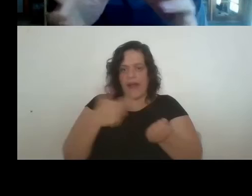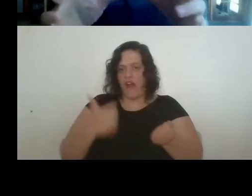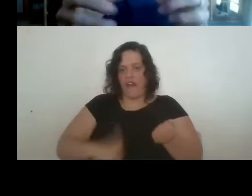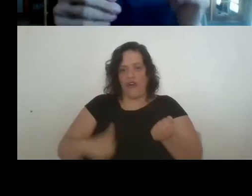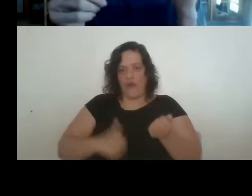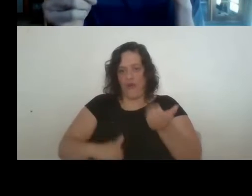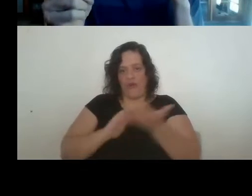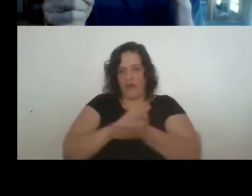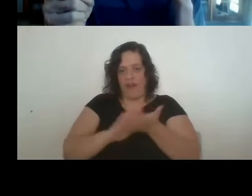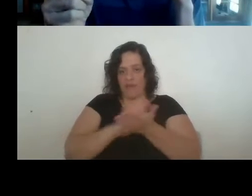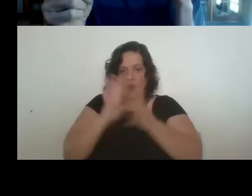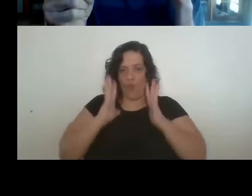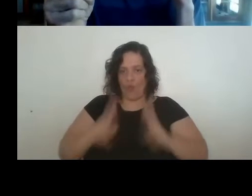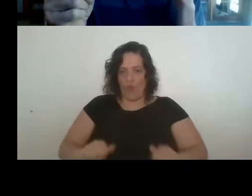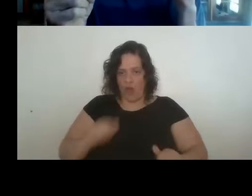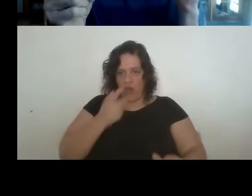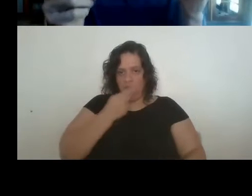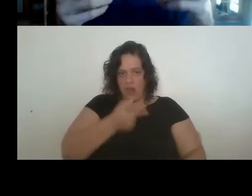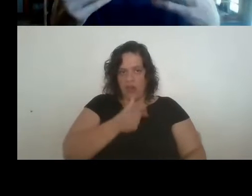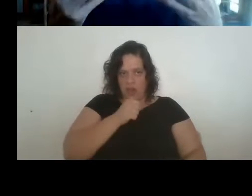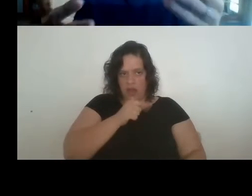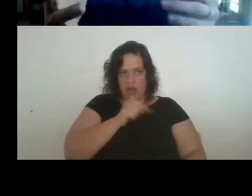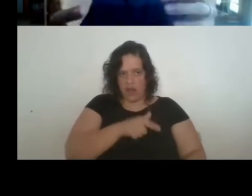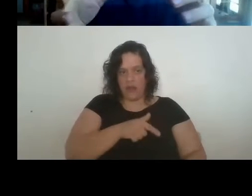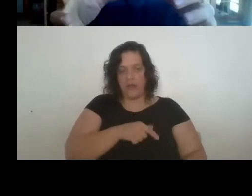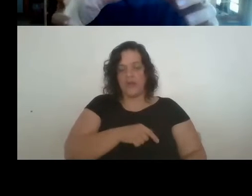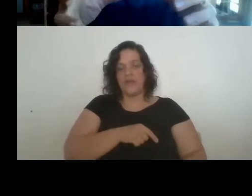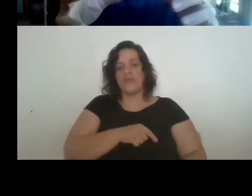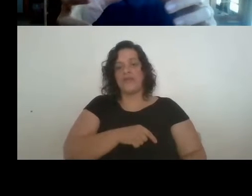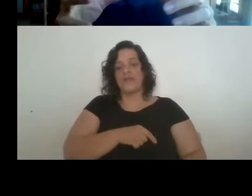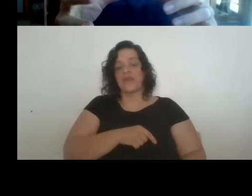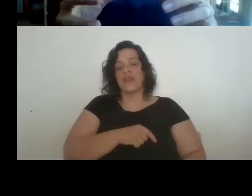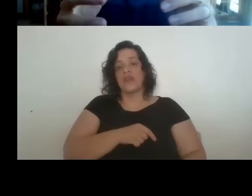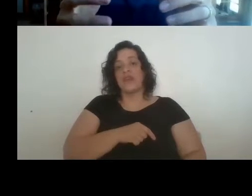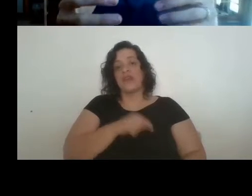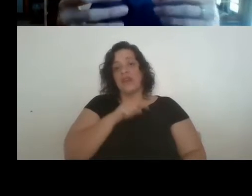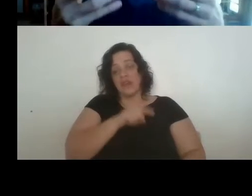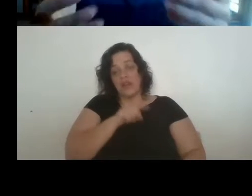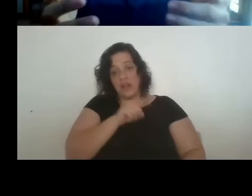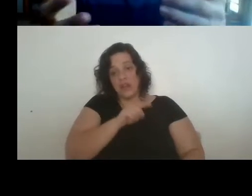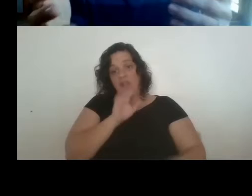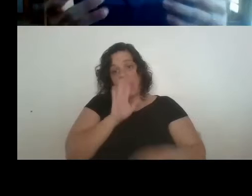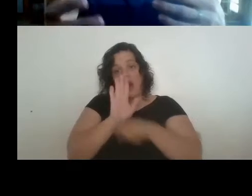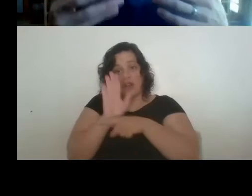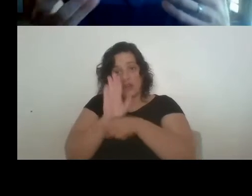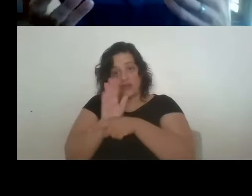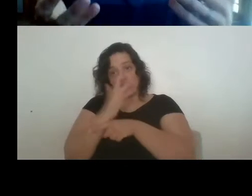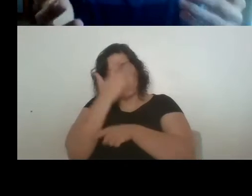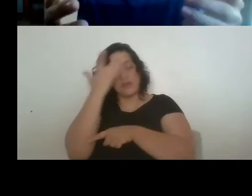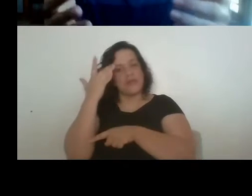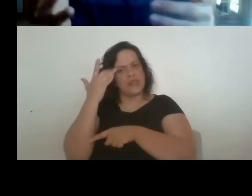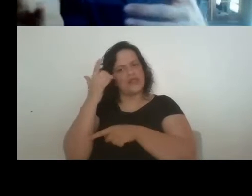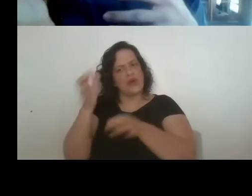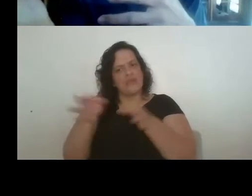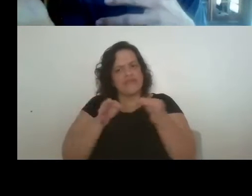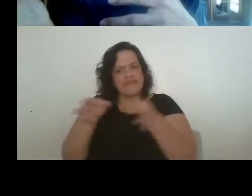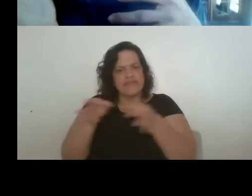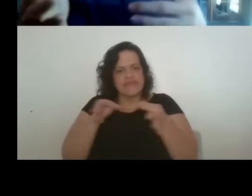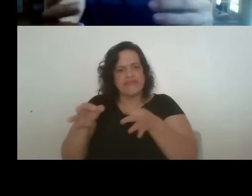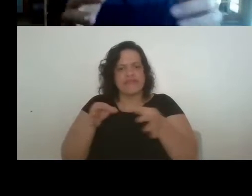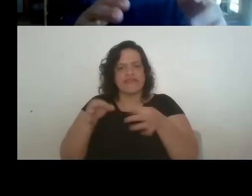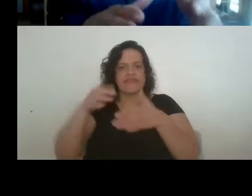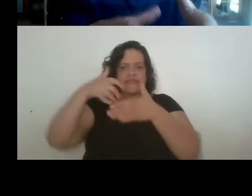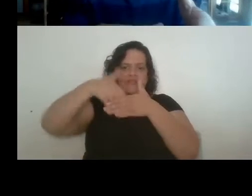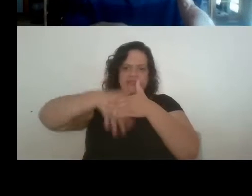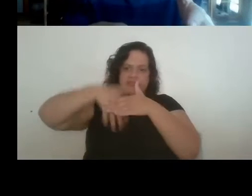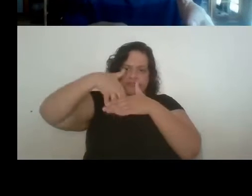Então, ele ajuda as pessoas a projetar sistemas de infiltração para esse